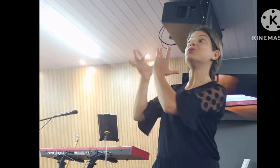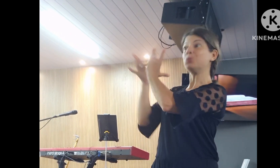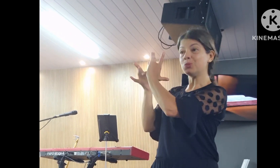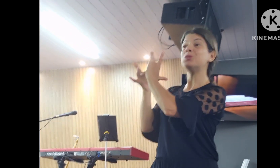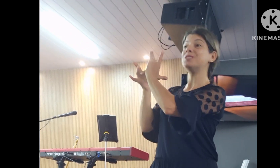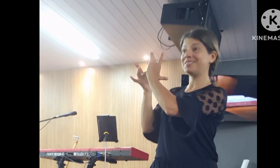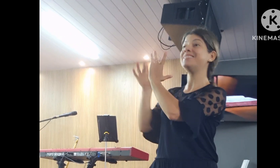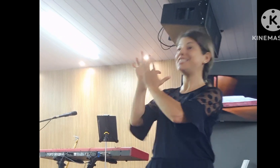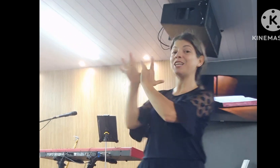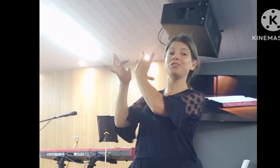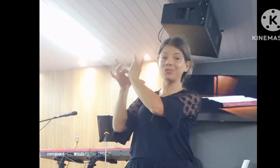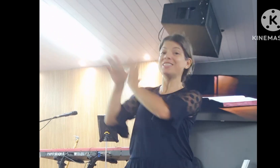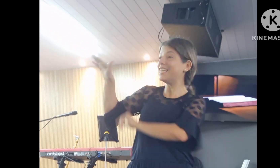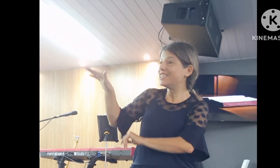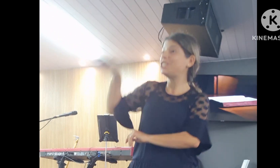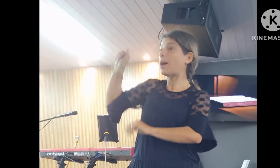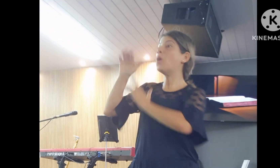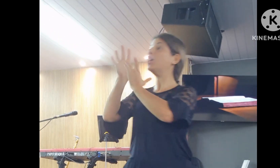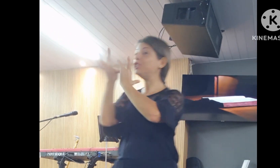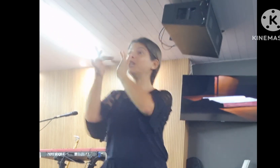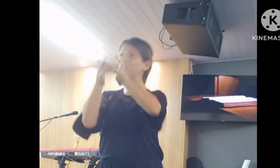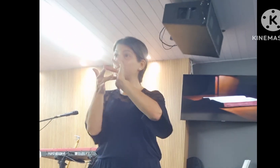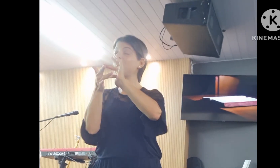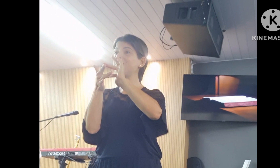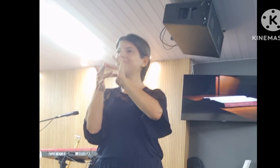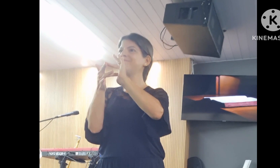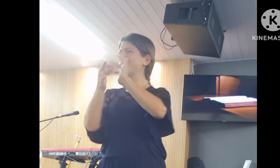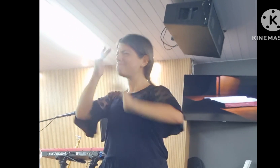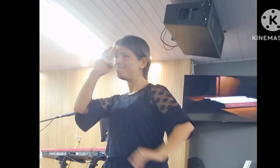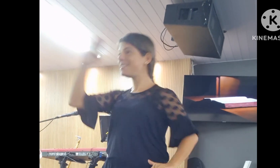solução para a morte do ser humano,